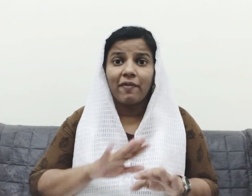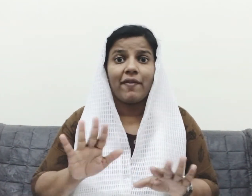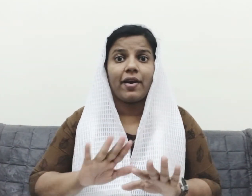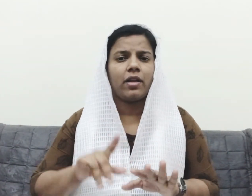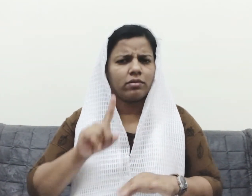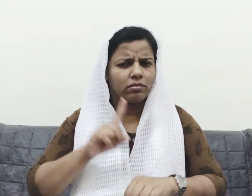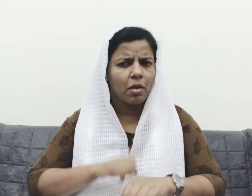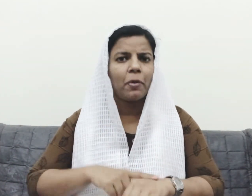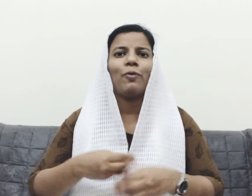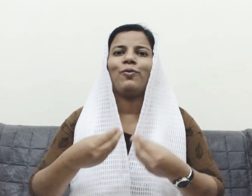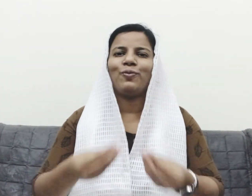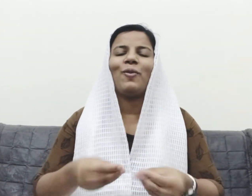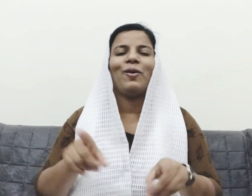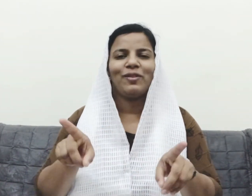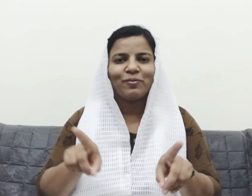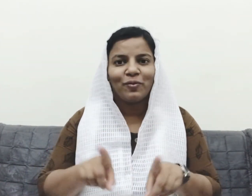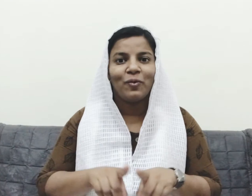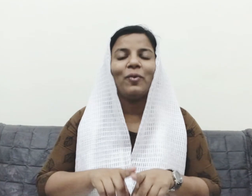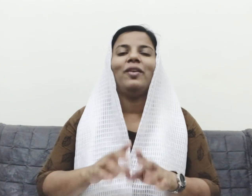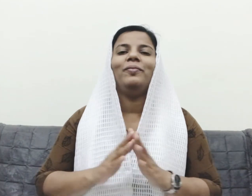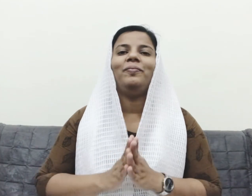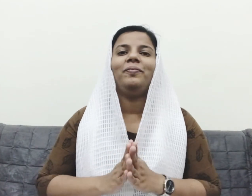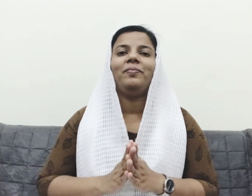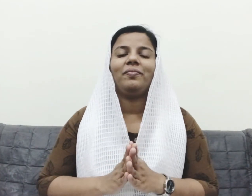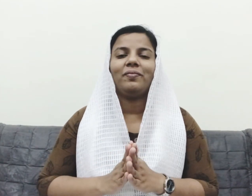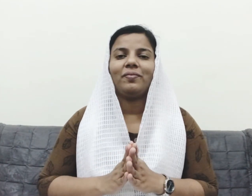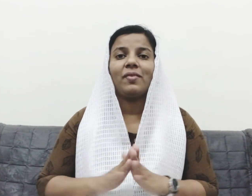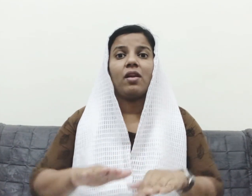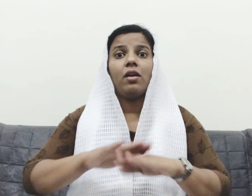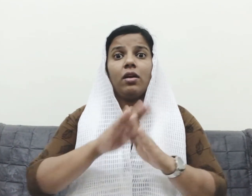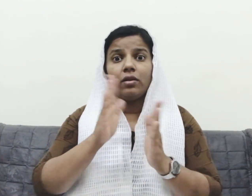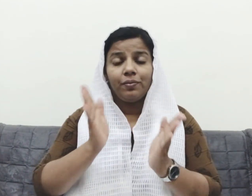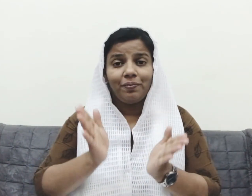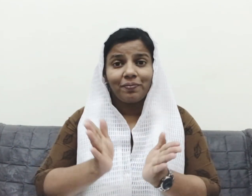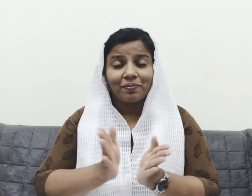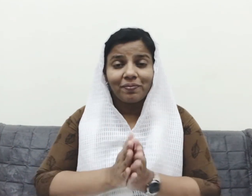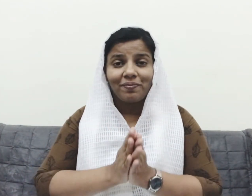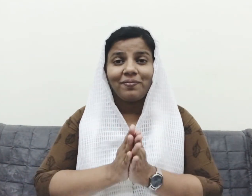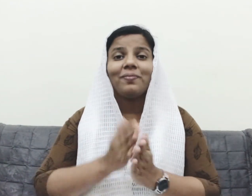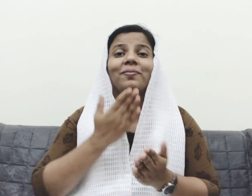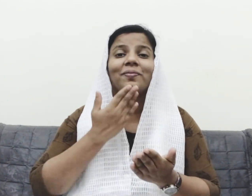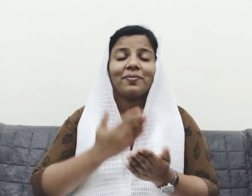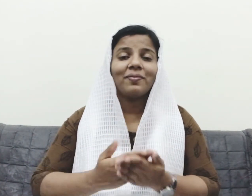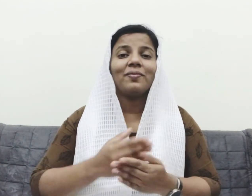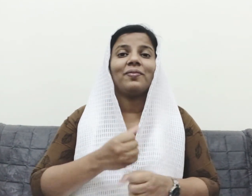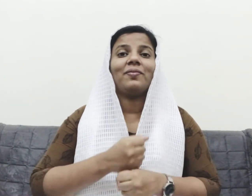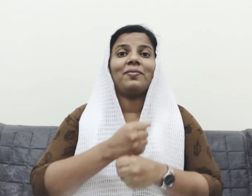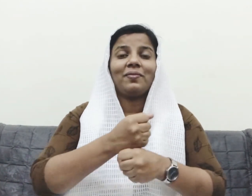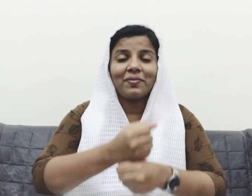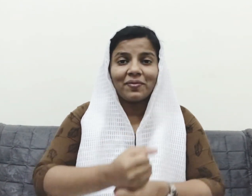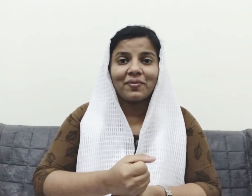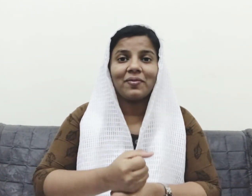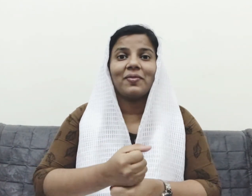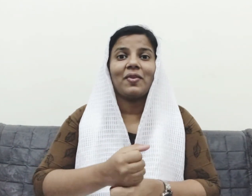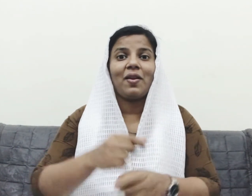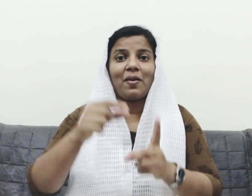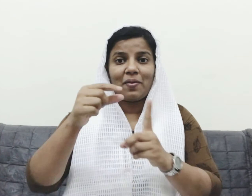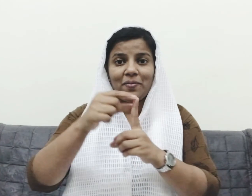അപ്പം എല്ലാം നല്ല ദാനം, ഓൾ ആമീൻ എന്നാ പറയുന്നത്, എവറി ഗുഡ് ഗിഫ്റ്റ്, എല്ലാം നല്ലതും പെർഫെക്റ്റും ഐ മീൻ